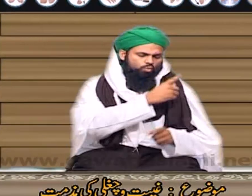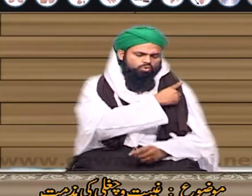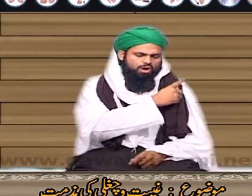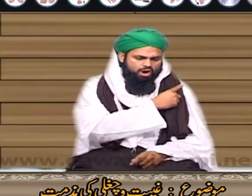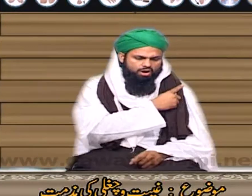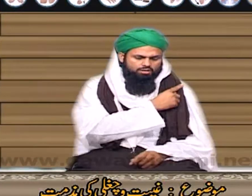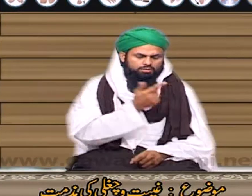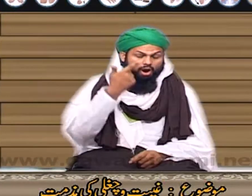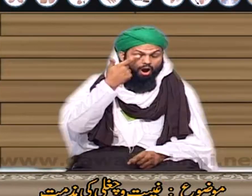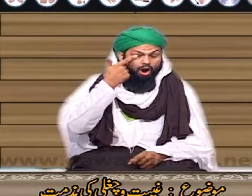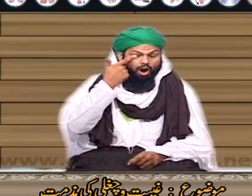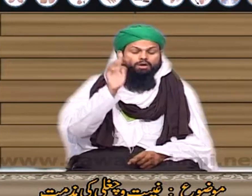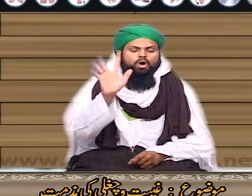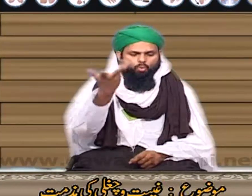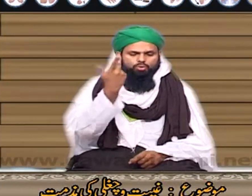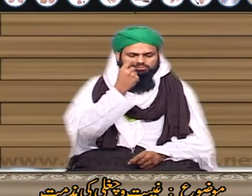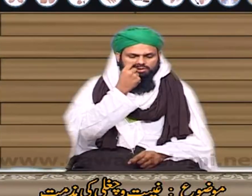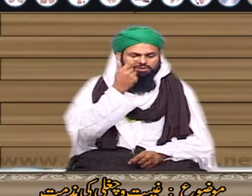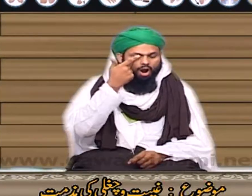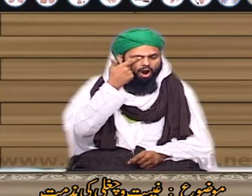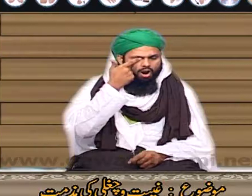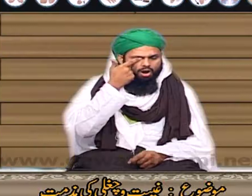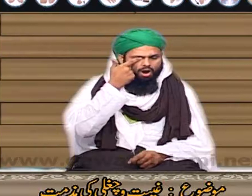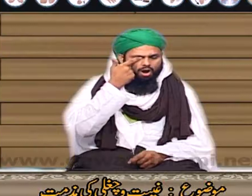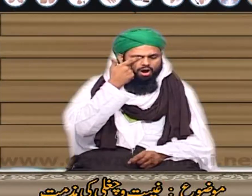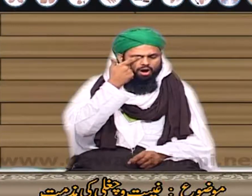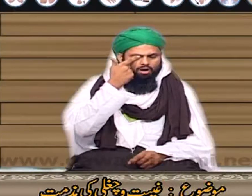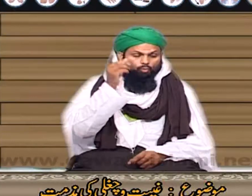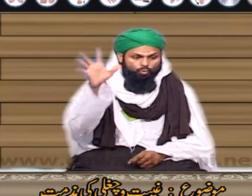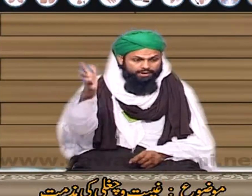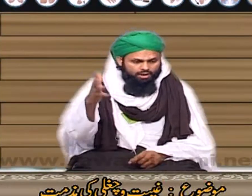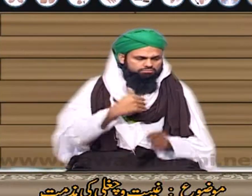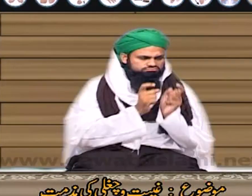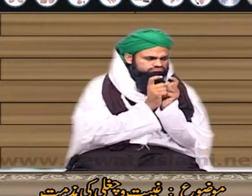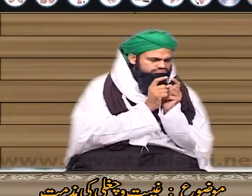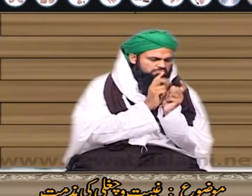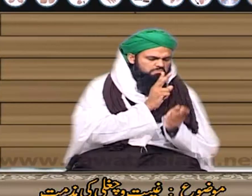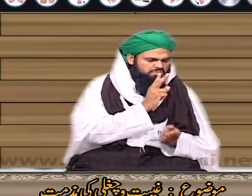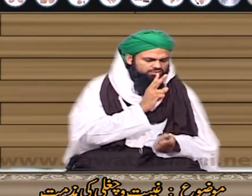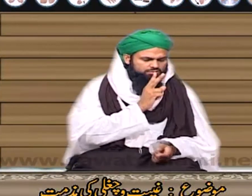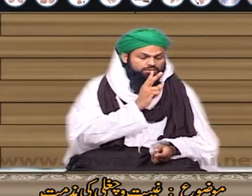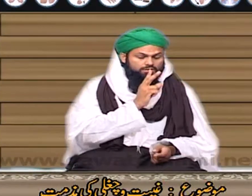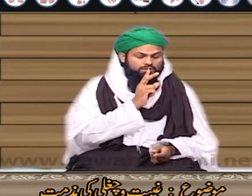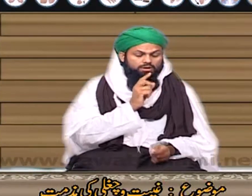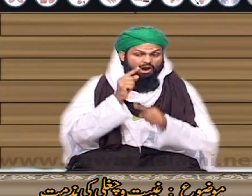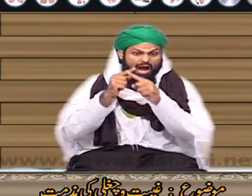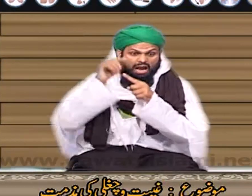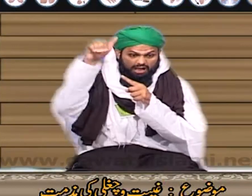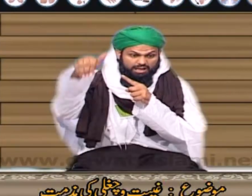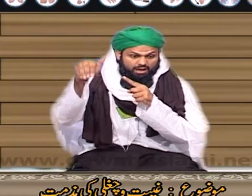میں یہ عیب ہے. کسی کو کانا کہہ دو اگر کہ وہ کانا ہے، یہ ہے دراصل غیبت. اور ظاہر کسی میں عیب ہے،